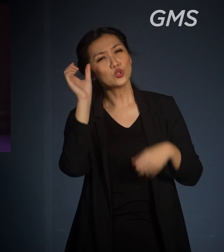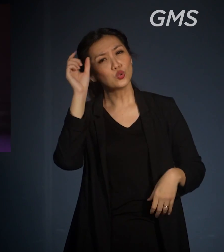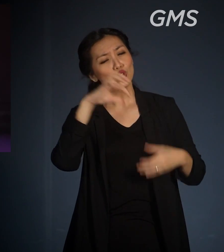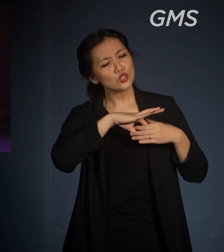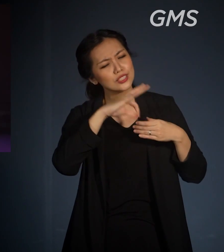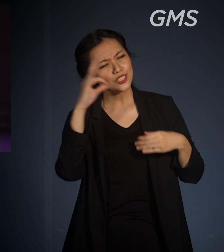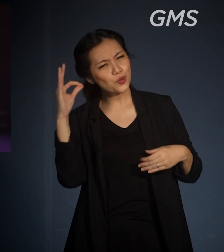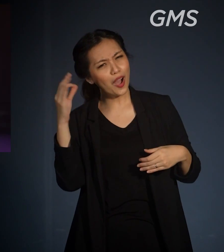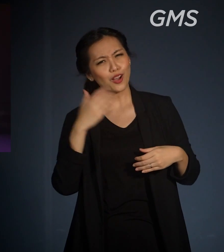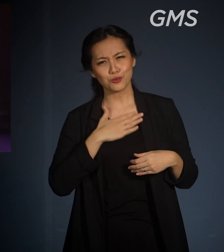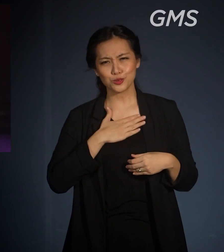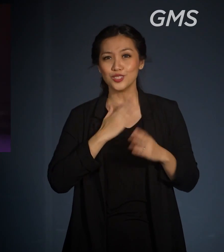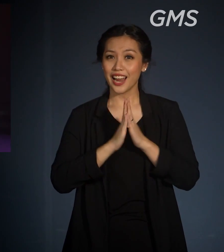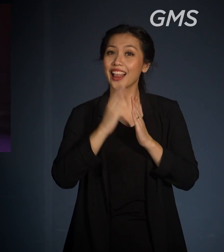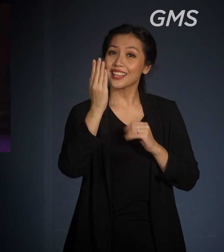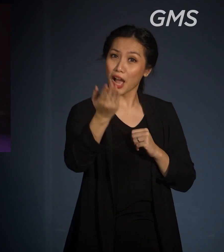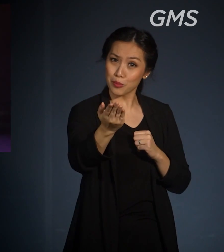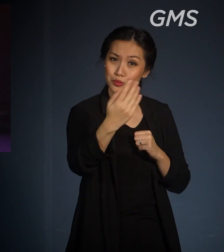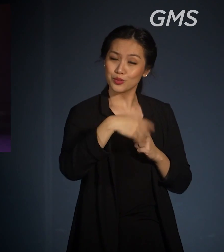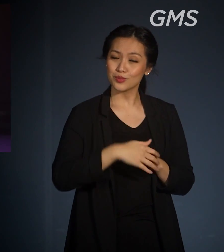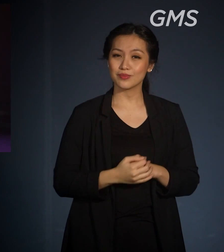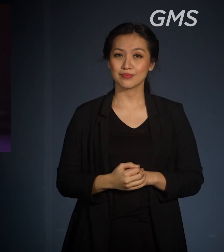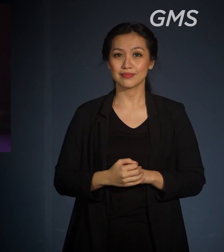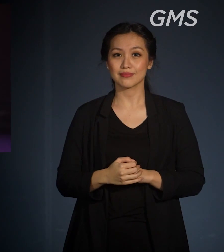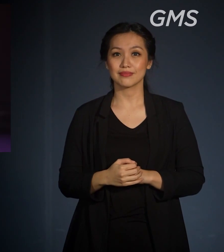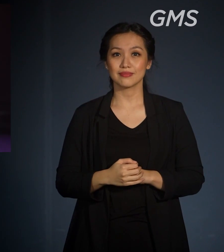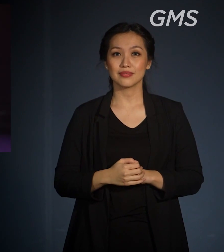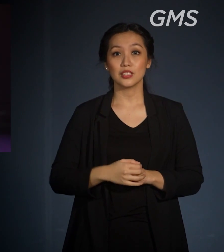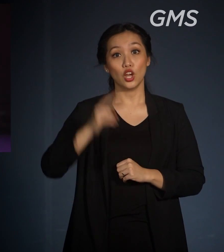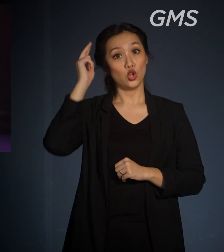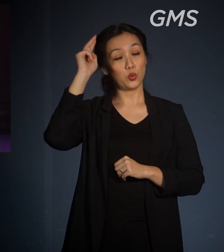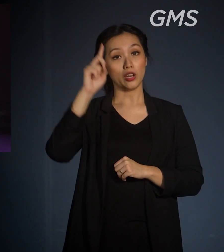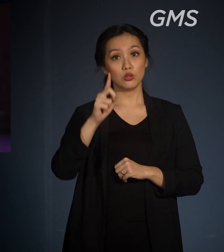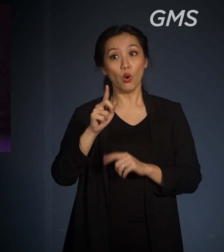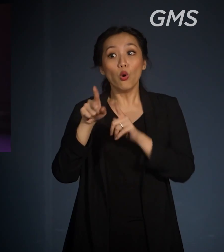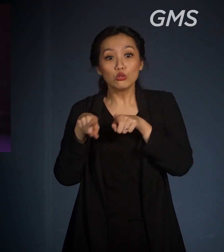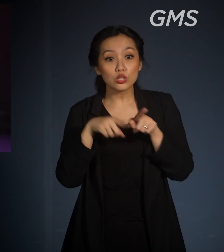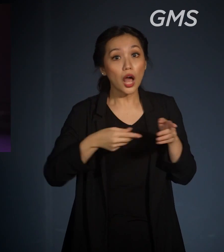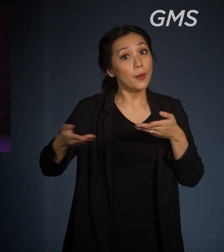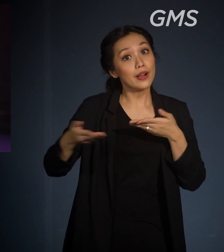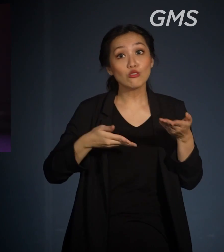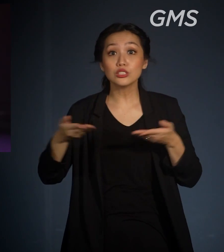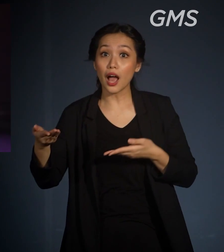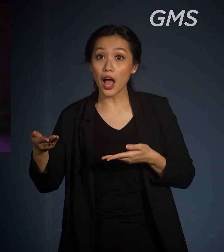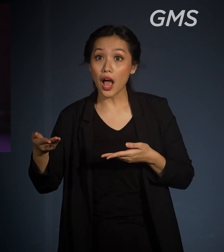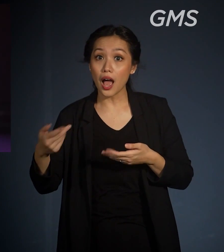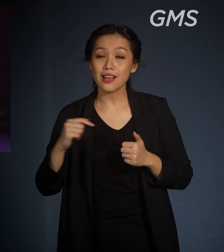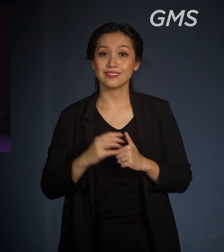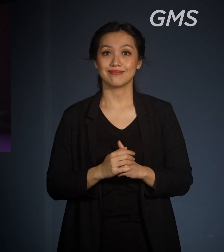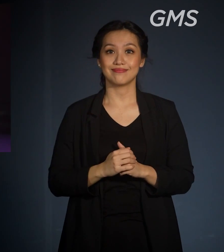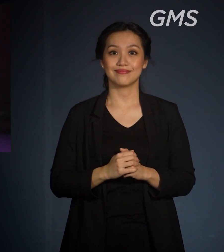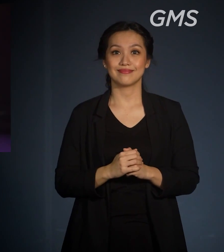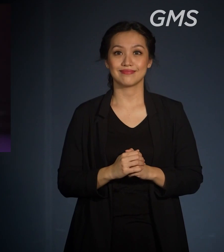Tetapi jangan lupa, Tuhan itu juga pengusaha. Bapa kita adalah seorang